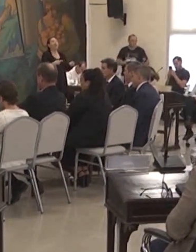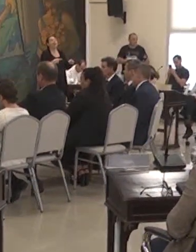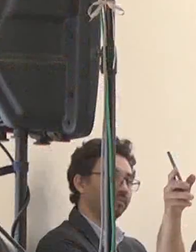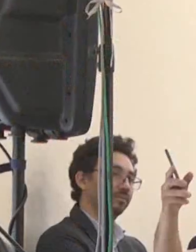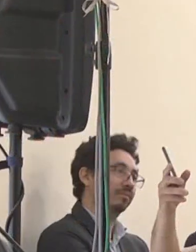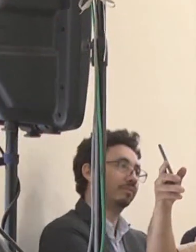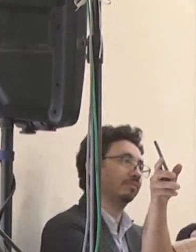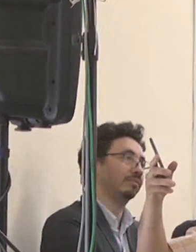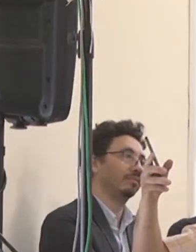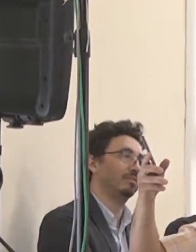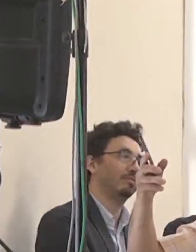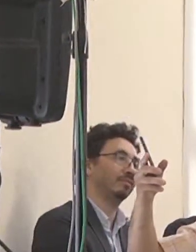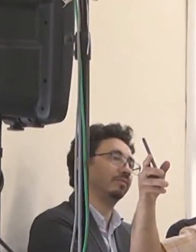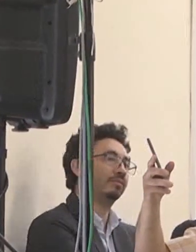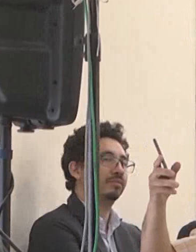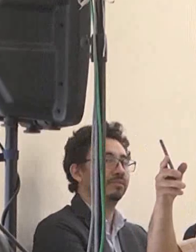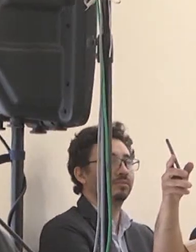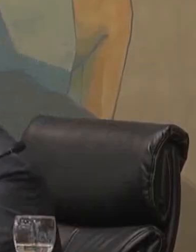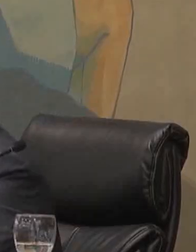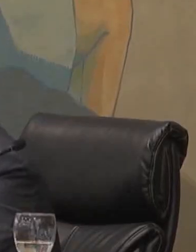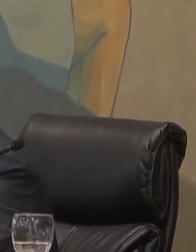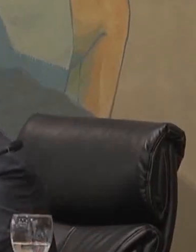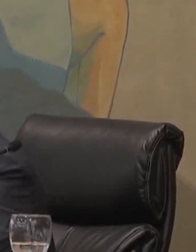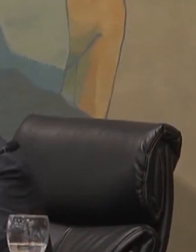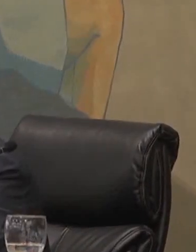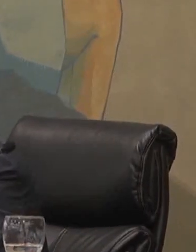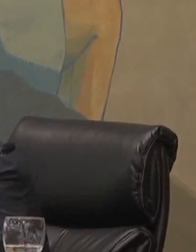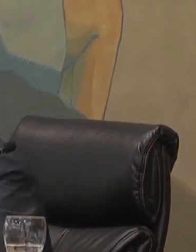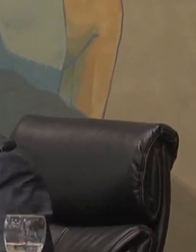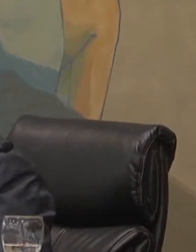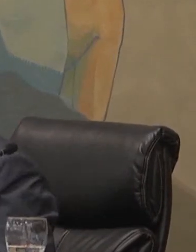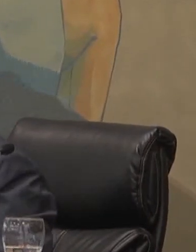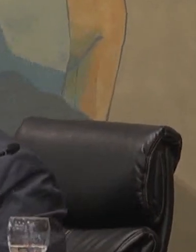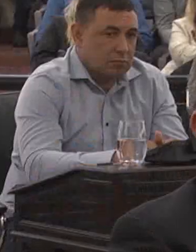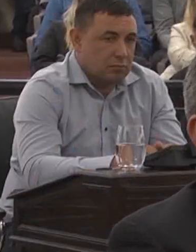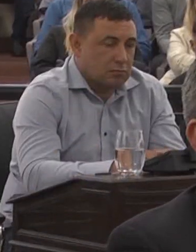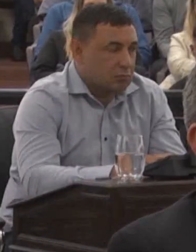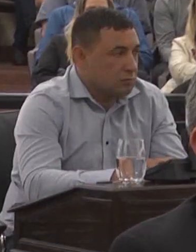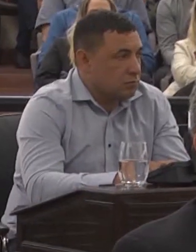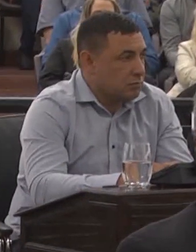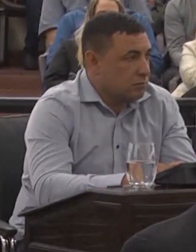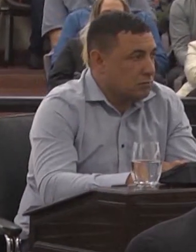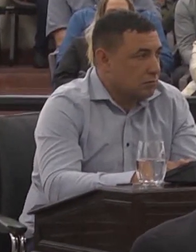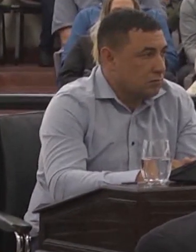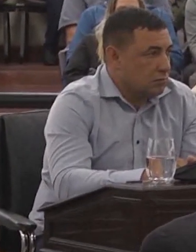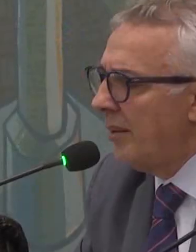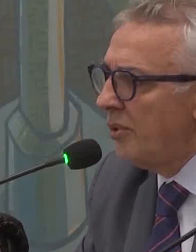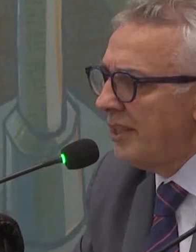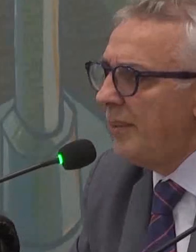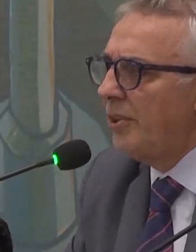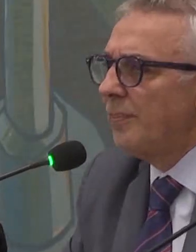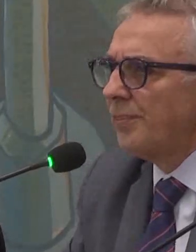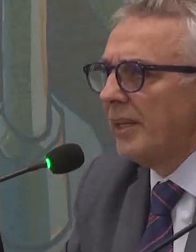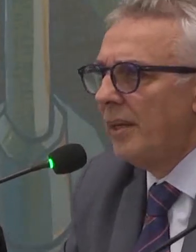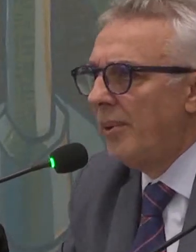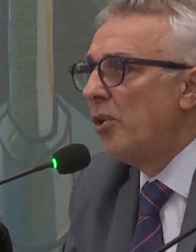crecimiento alocado de nuestra comunidad, pero sí un crecimiento porque la densidad es la que nos permite una mejor gestión. Lo vemos en las ciudades, ¿no? La